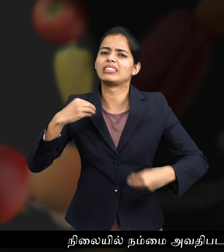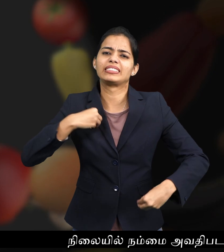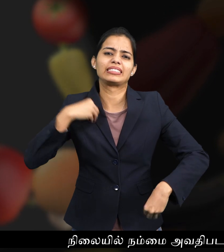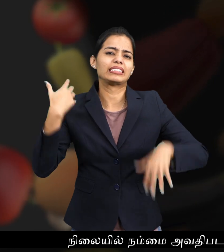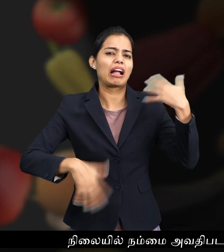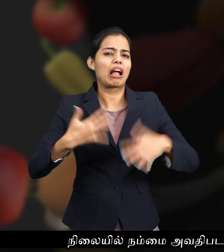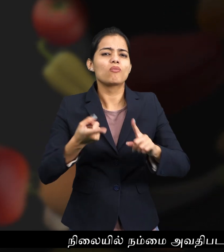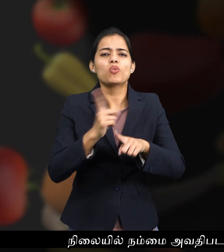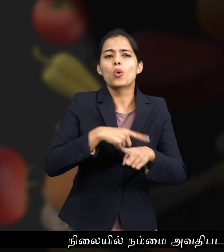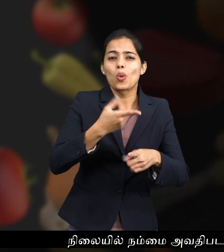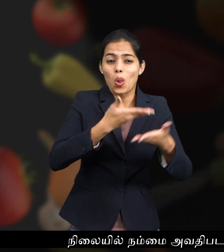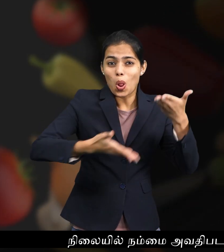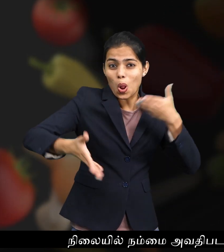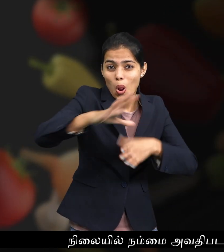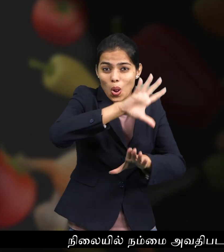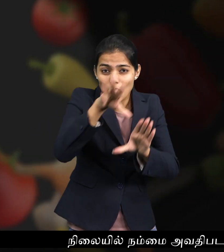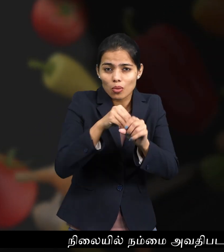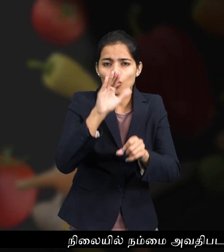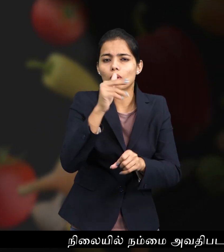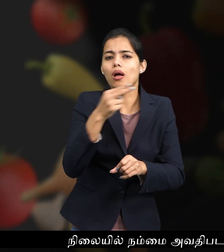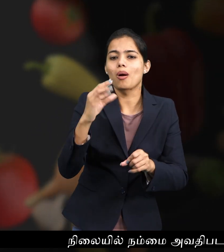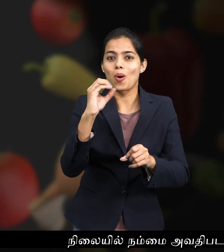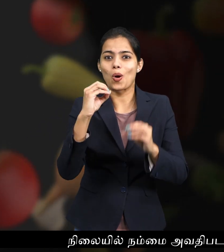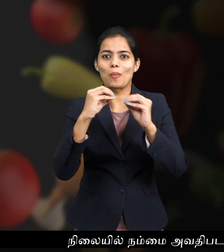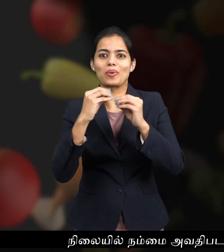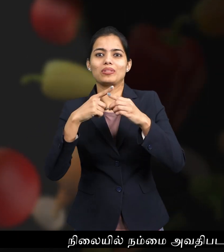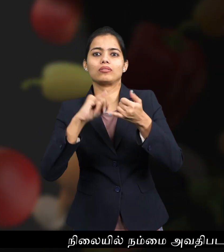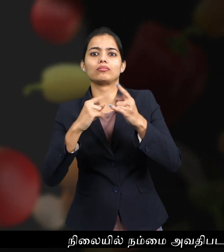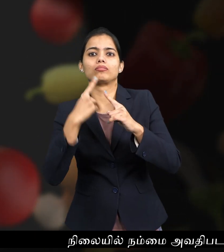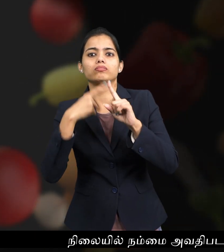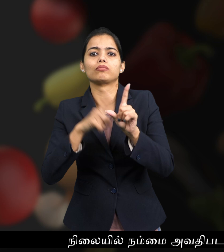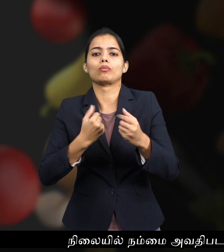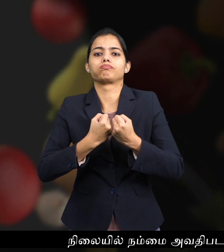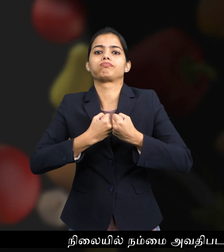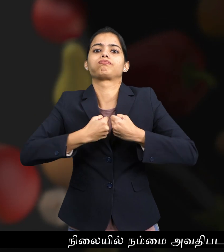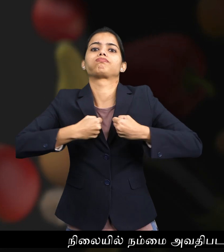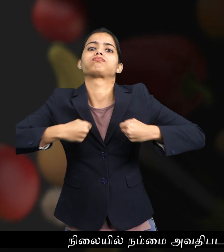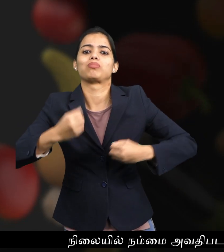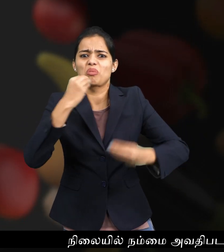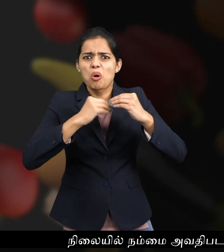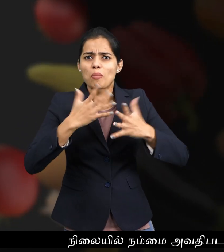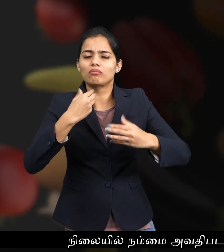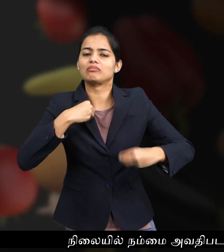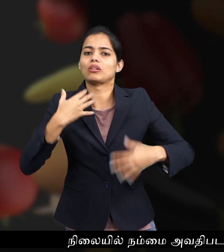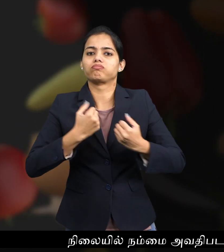பருமன் எனப்படும் ஒரு நிலையில் நம்மை அவதிப்பட வைத்து பாதிப்படைய செய்யும்.